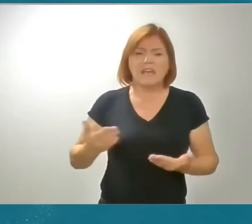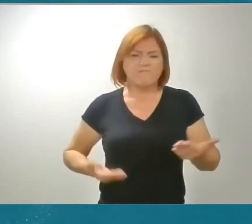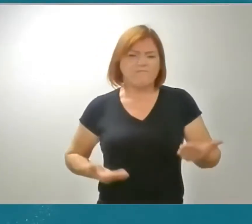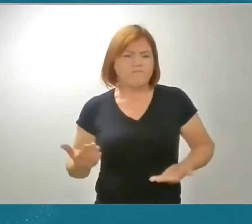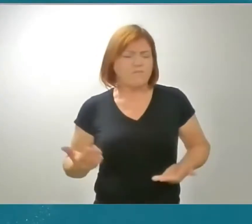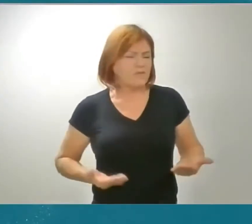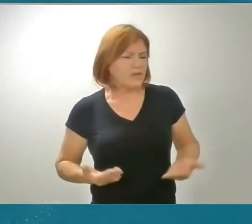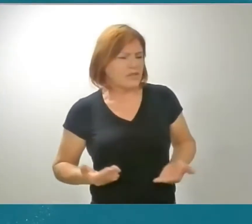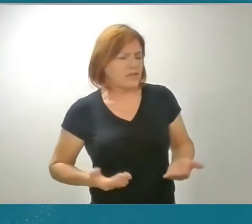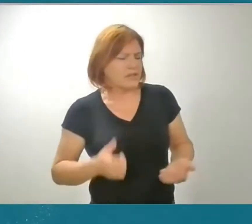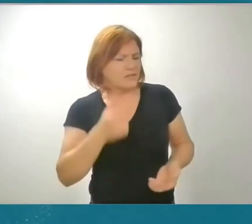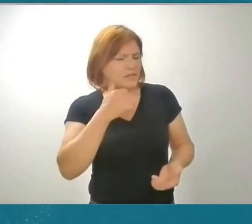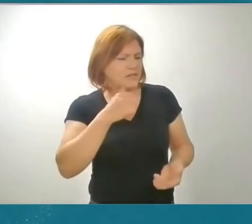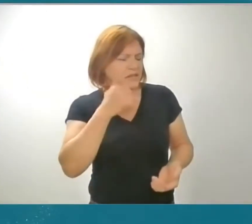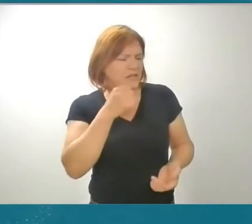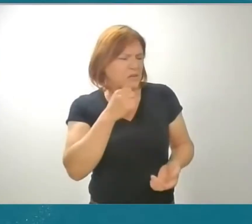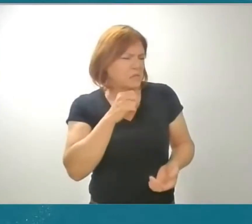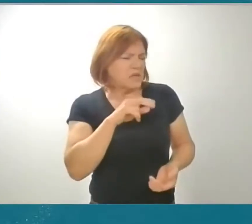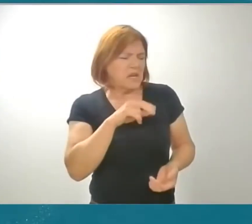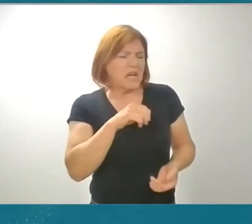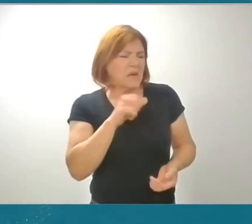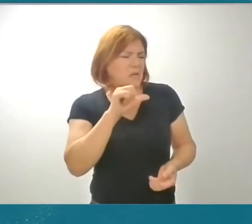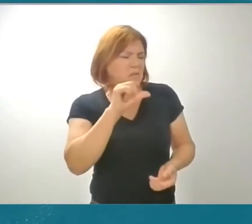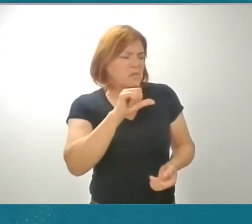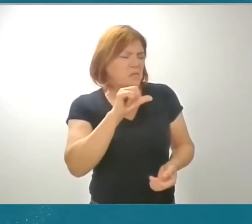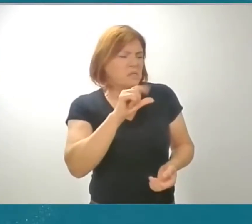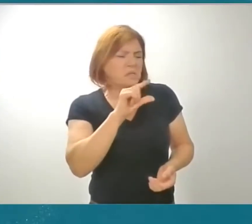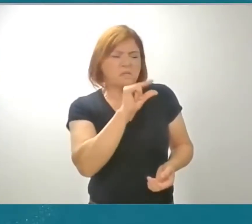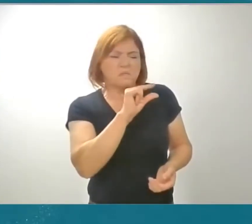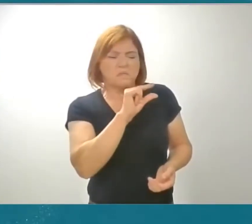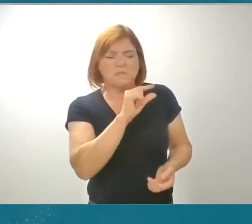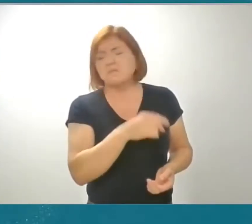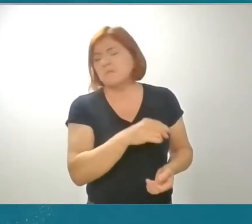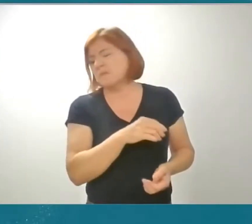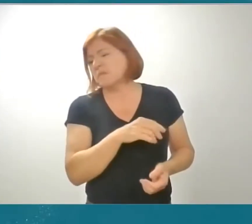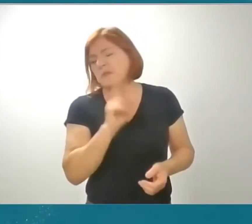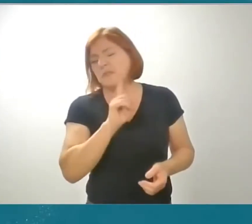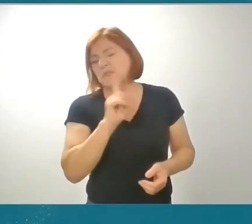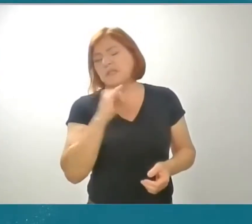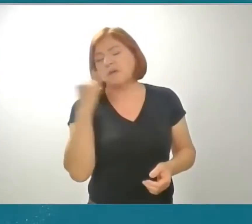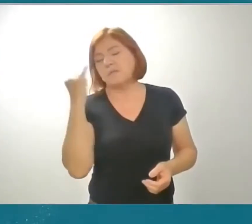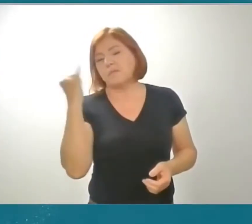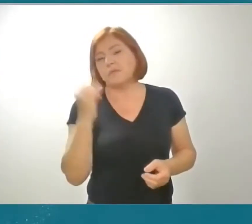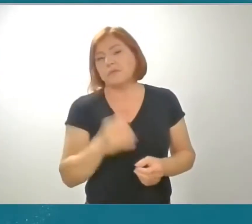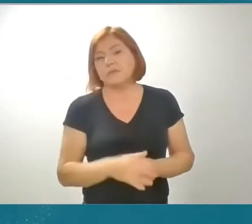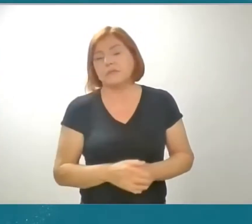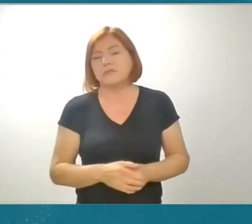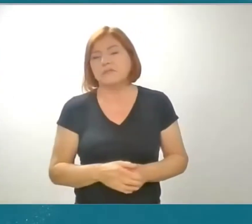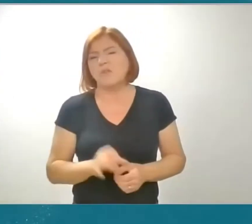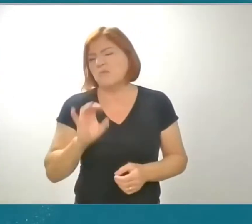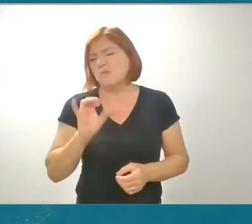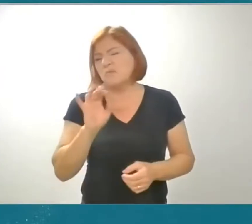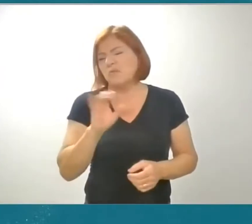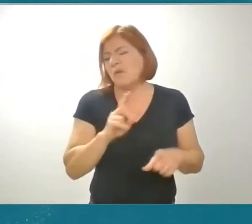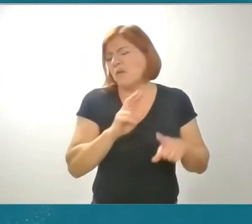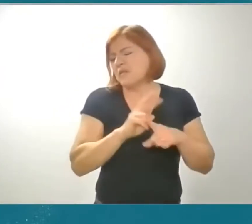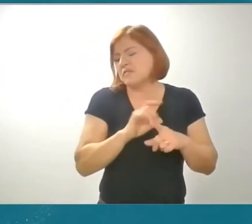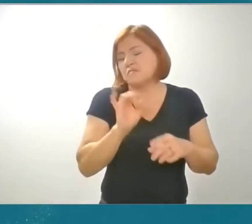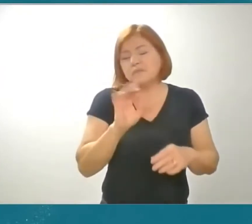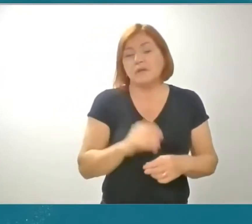todas sobrepujas. A beleza é uma ilusão, não vai atrás de beleza